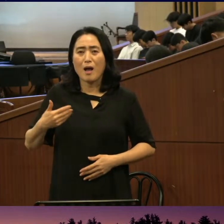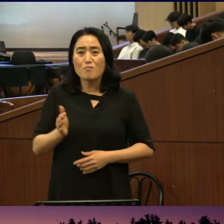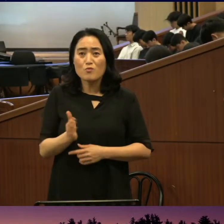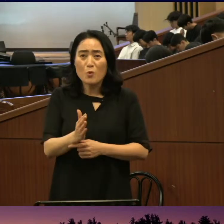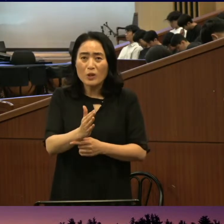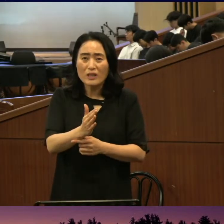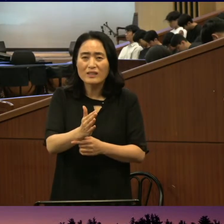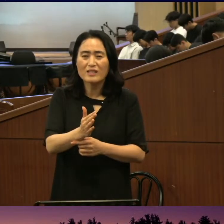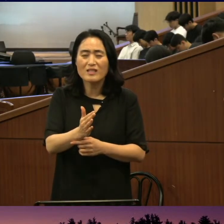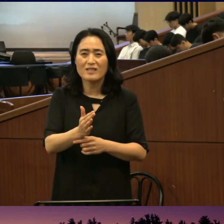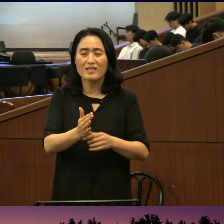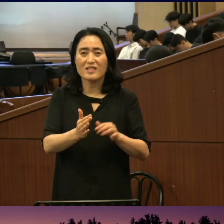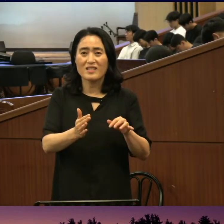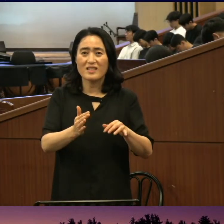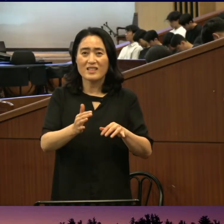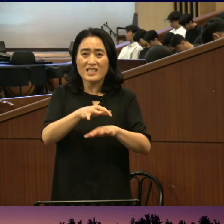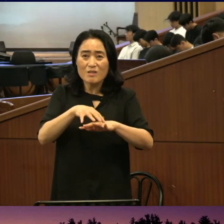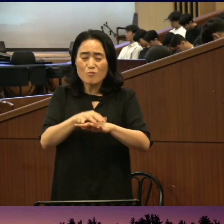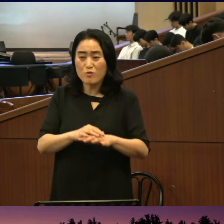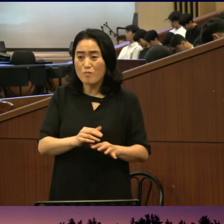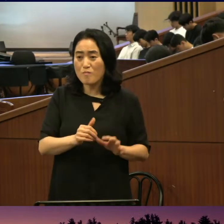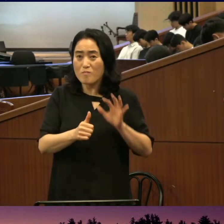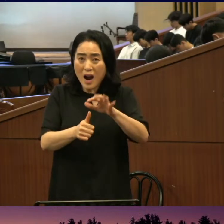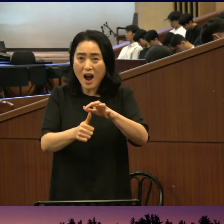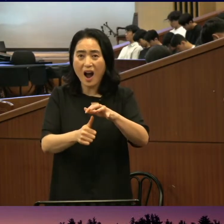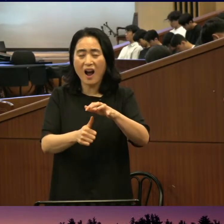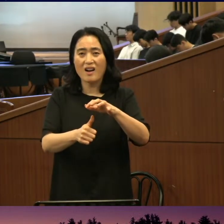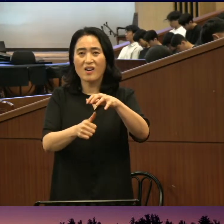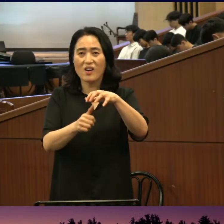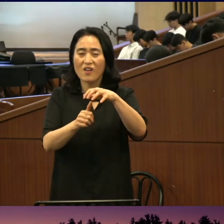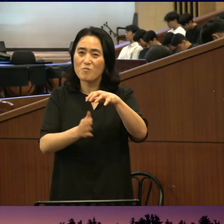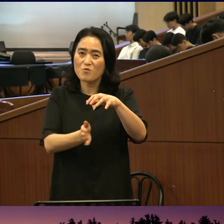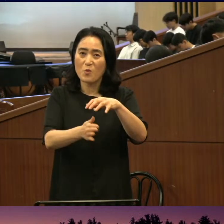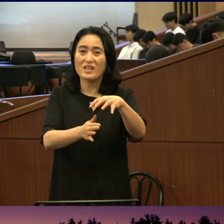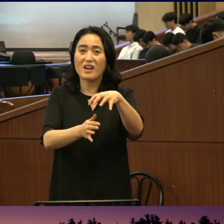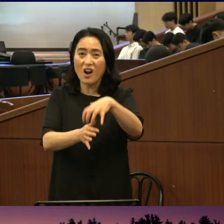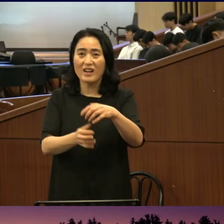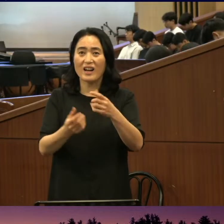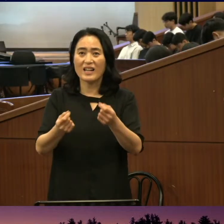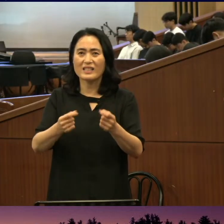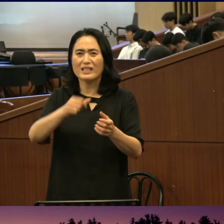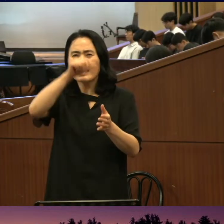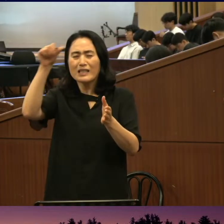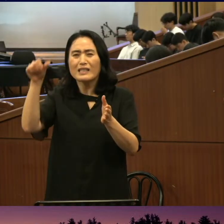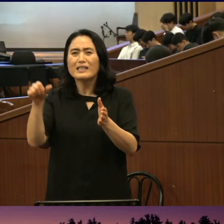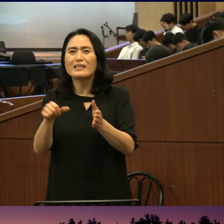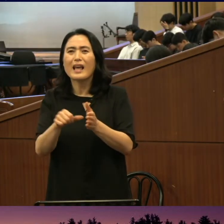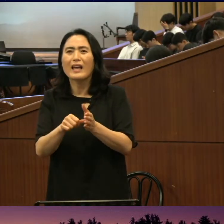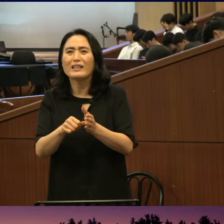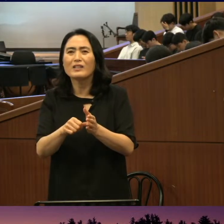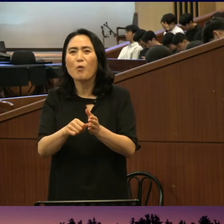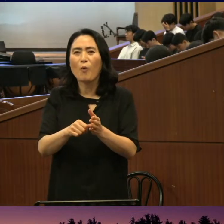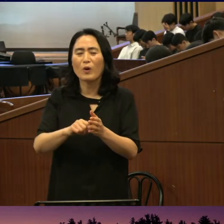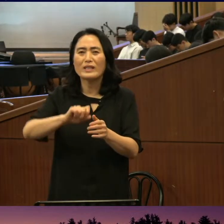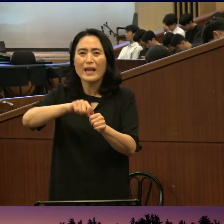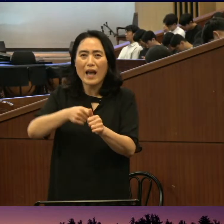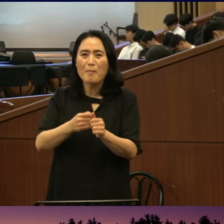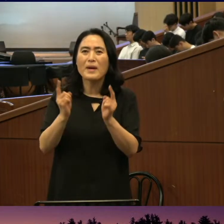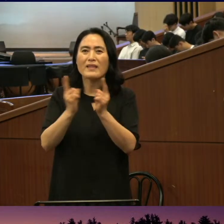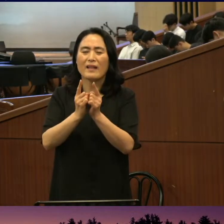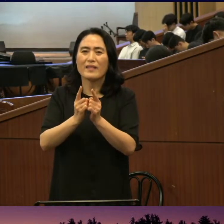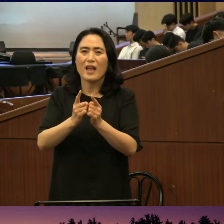그물에 걸리고 새들이 올무에 걸림같이 인생들도 재앙의 날이 그들에게 호련히 임하면 거기에